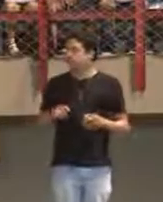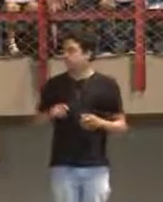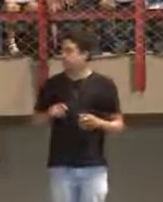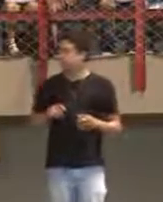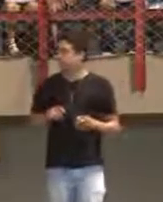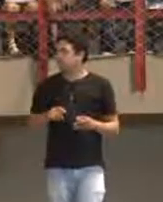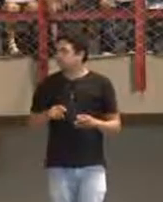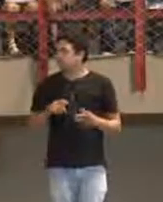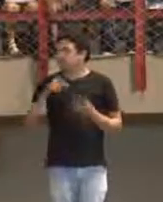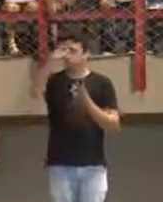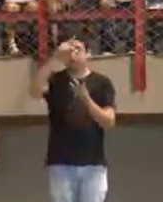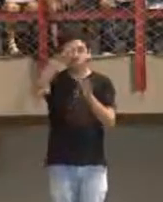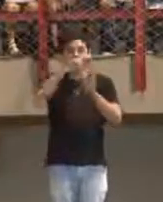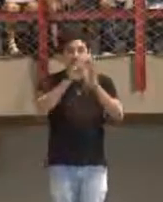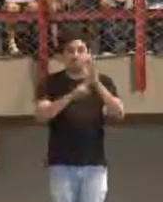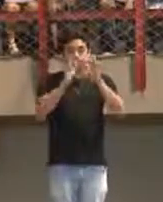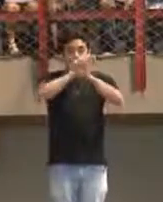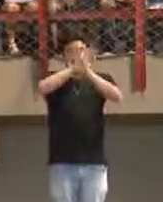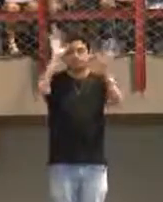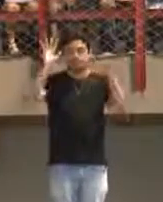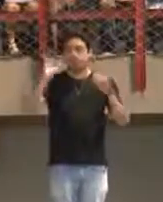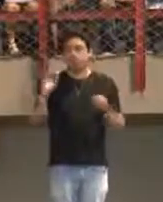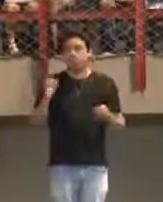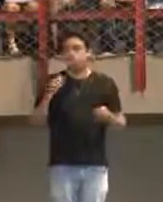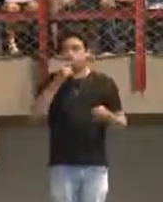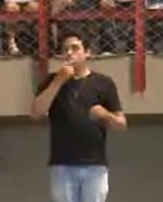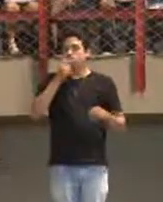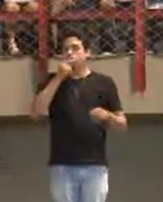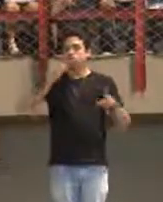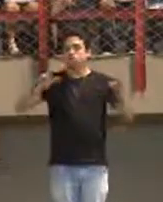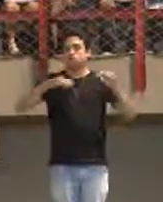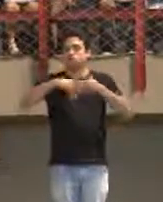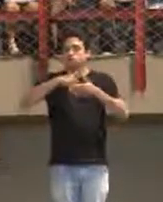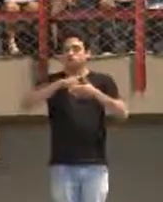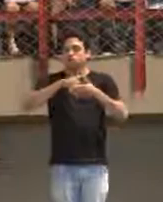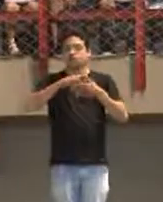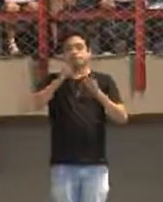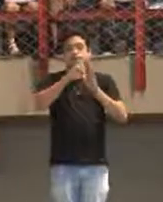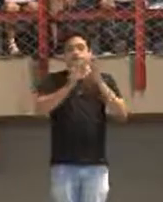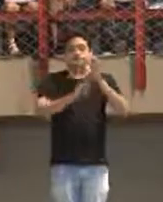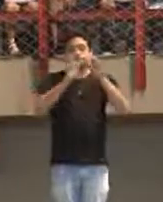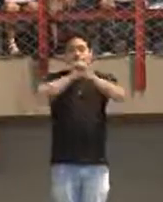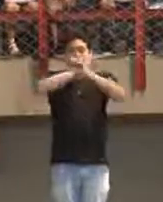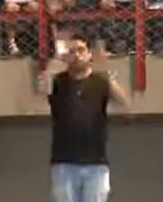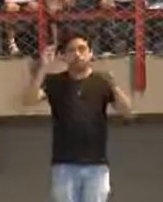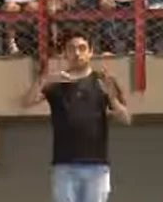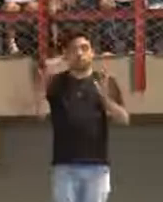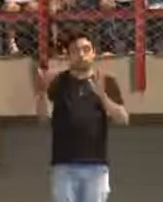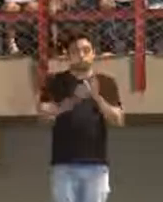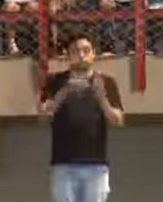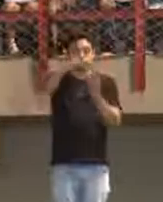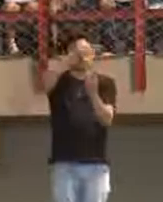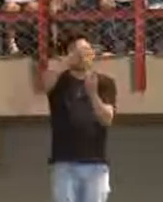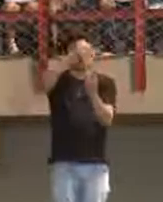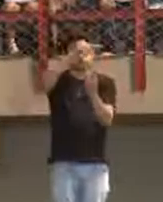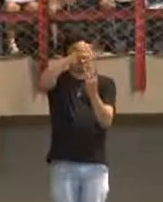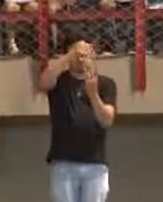simples? Clara, né? Quem é? O Arnaldo César Coelho, né? A regra é clara. Toda